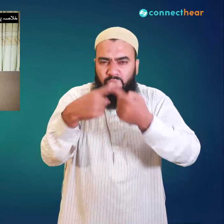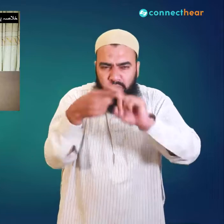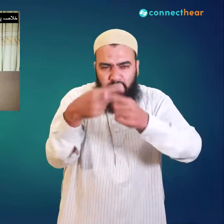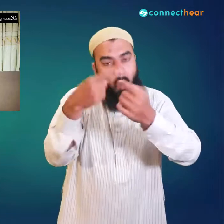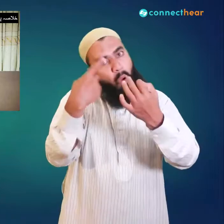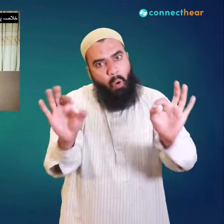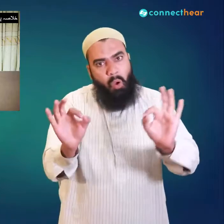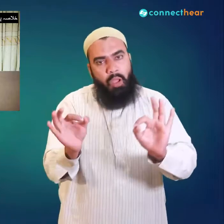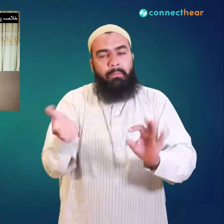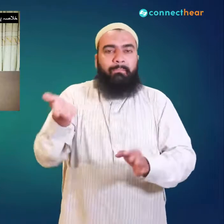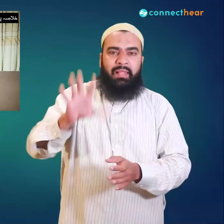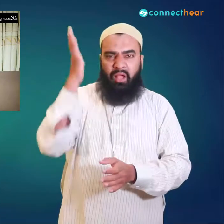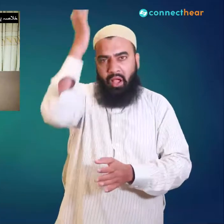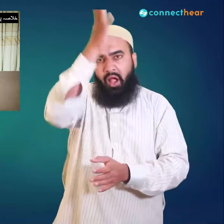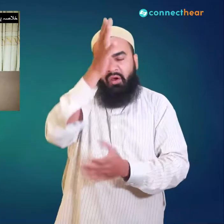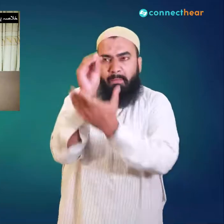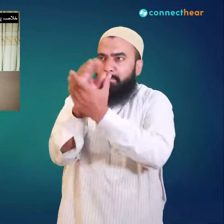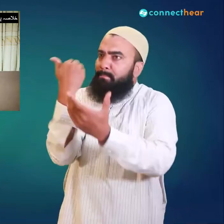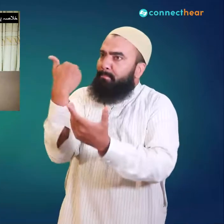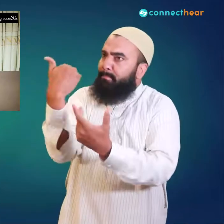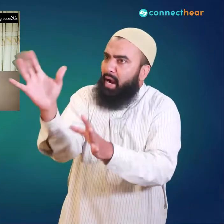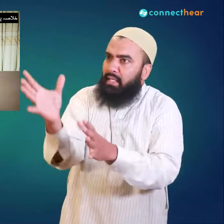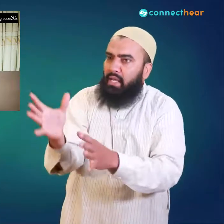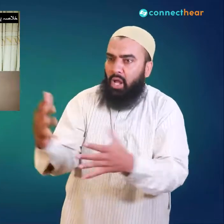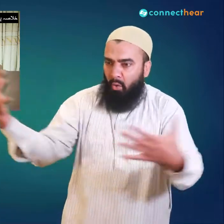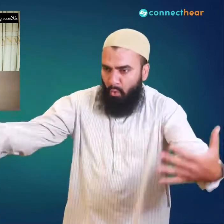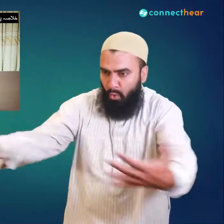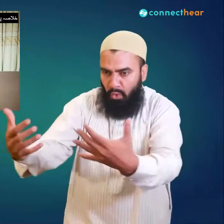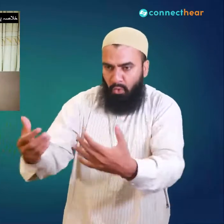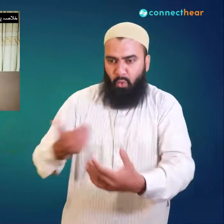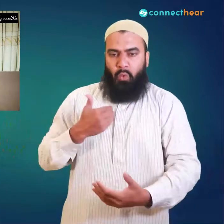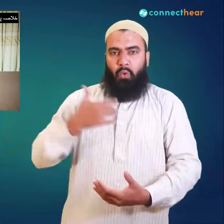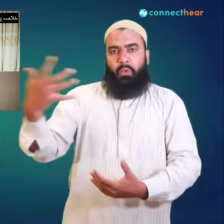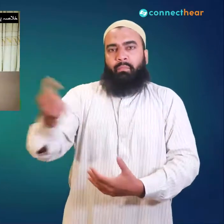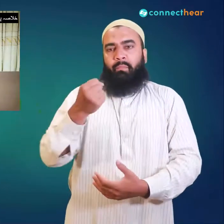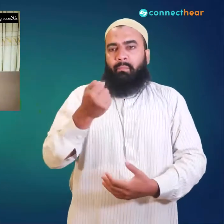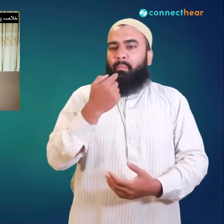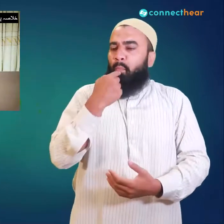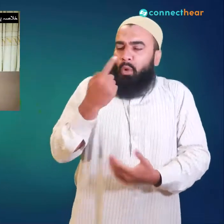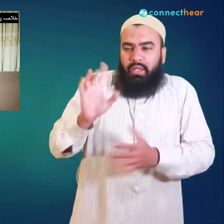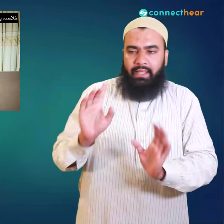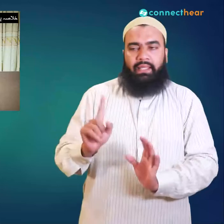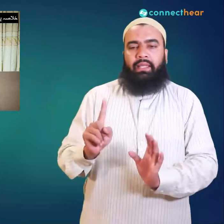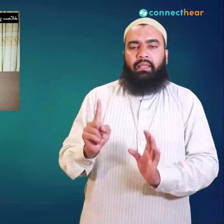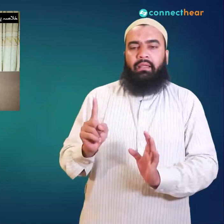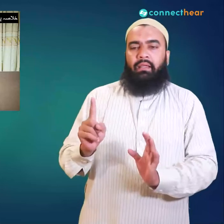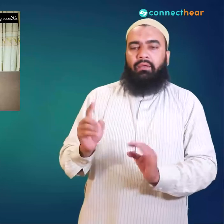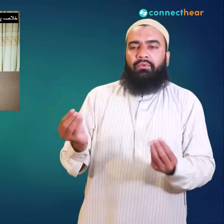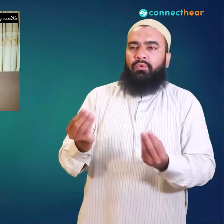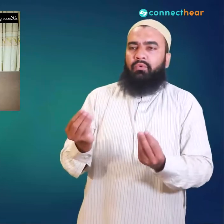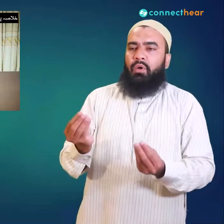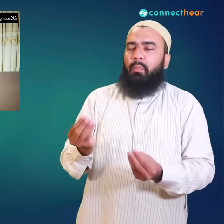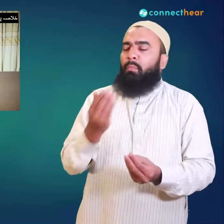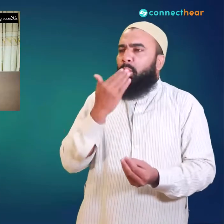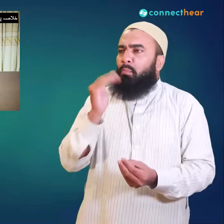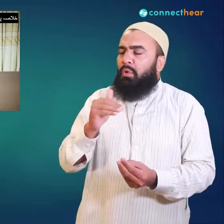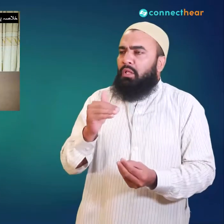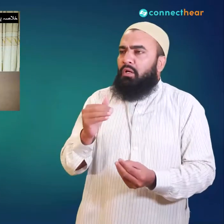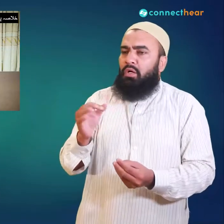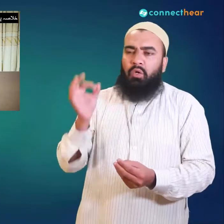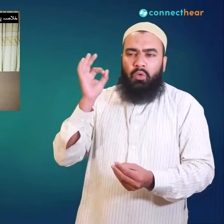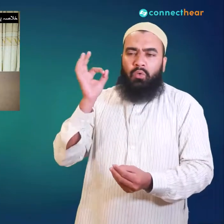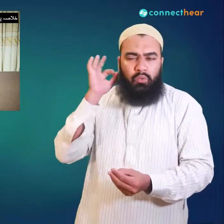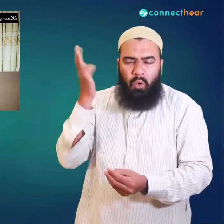ایسے اموال کو کھلی جگہ پر رکھ دیا جاتا اور آسمان سے ایک آگ، ایک بجلی آتی جو اس